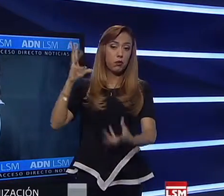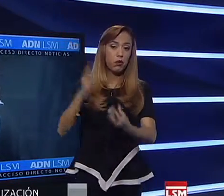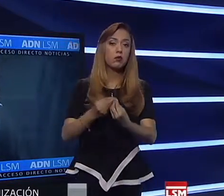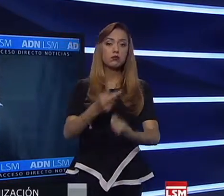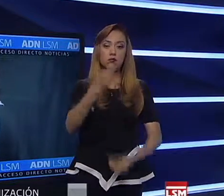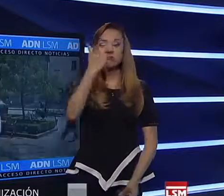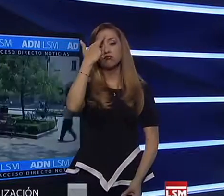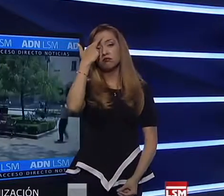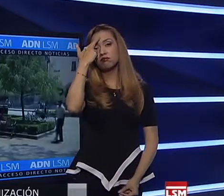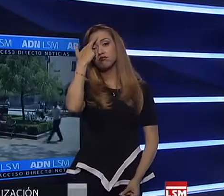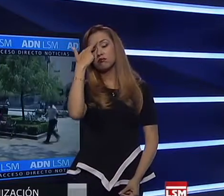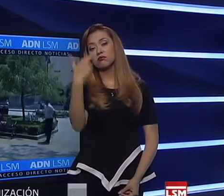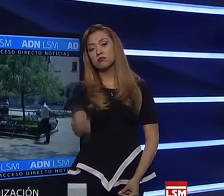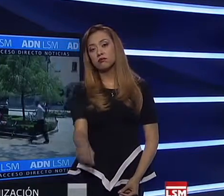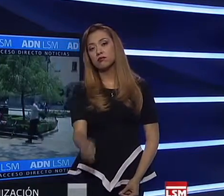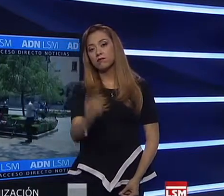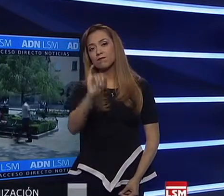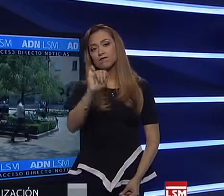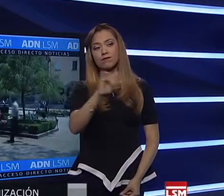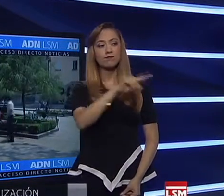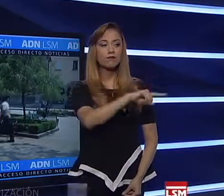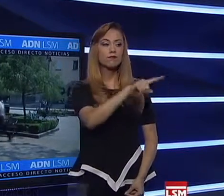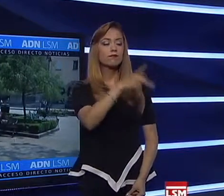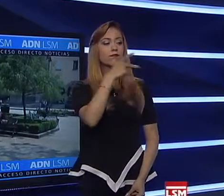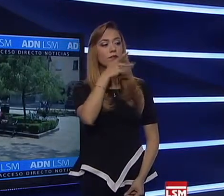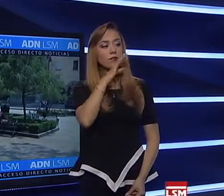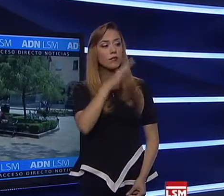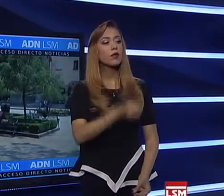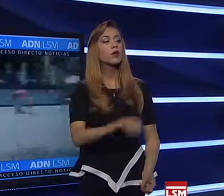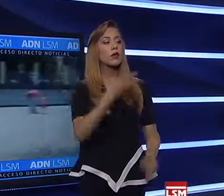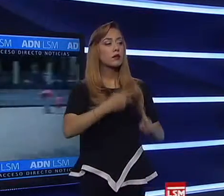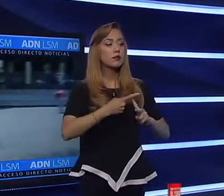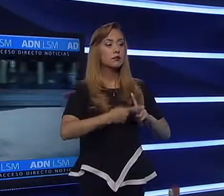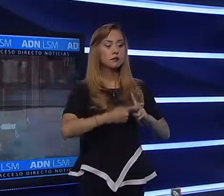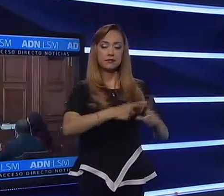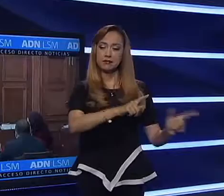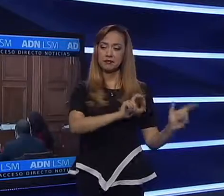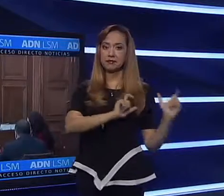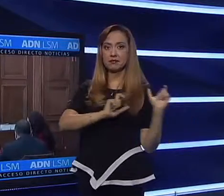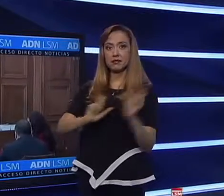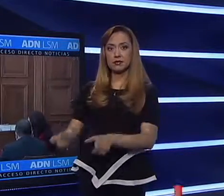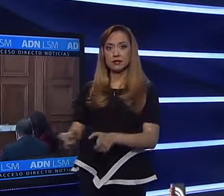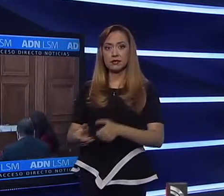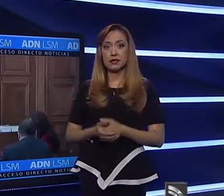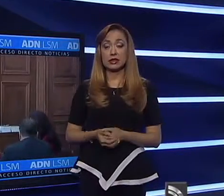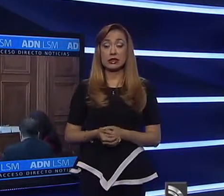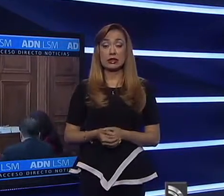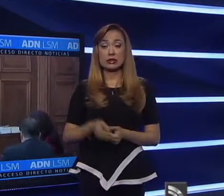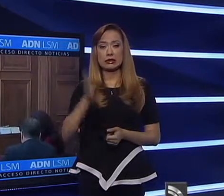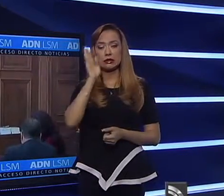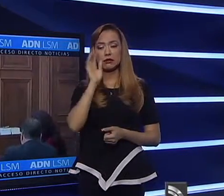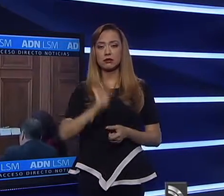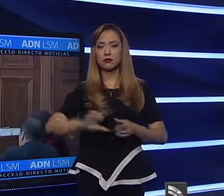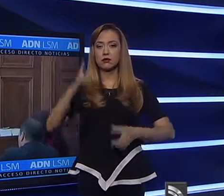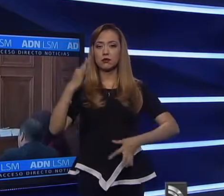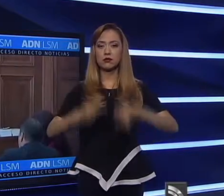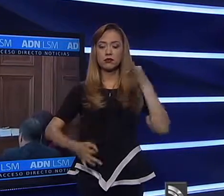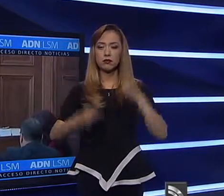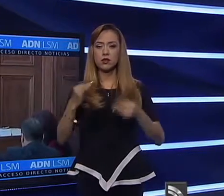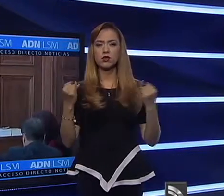proporcionalidad y la capacidad económica del deudor alimentario. Los ministros reasumieron su competencia para conocer de dos